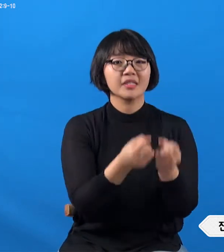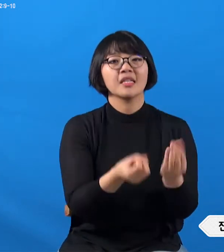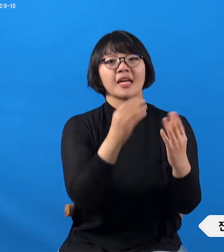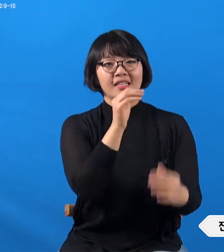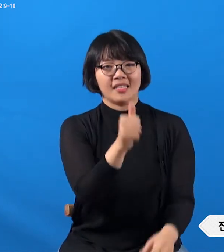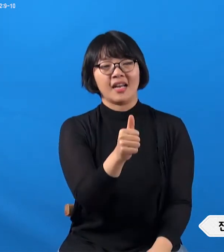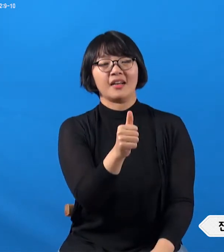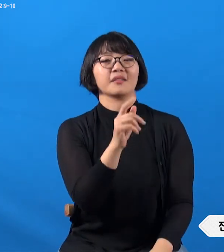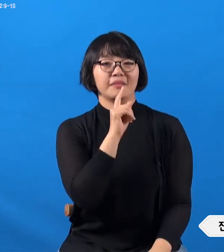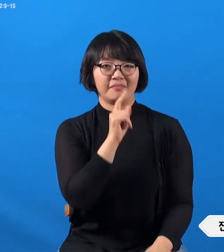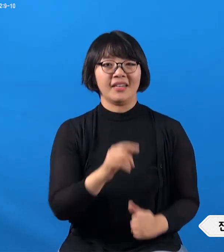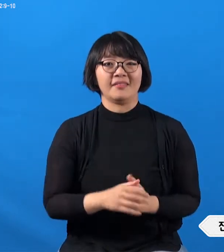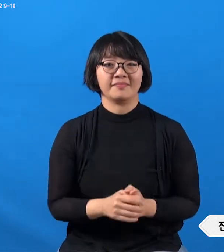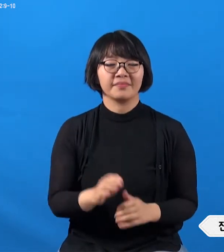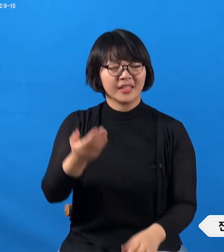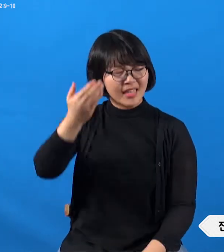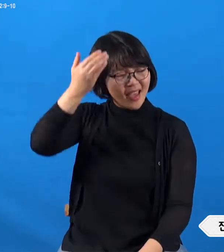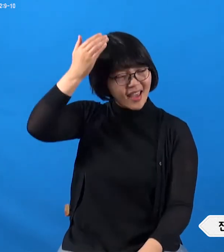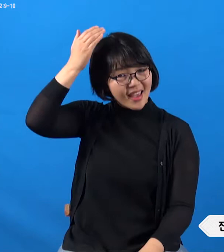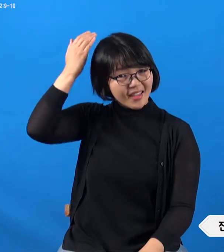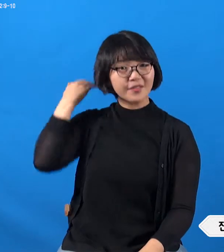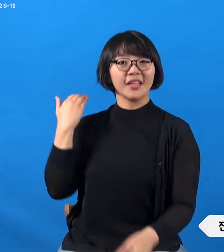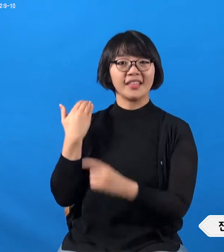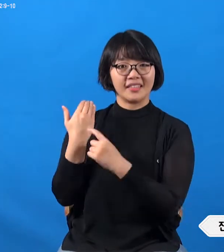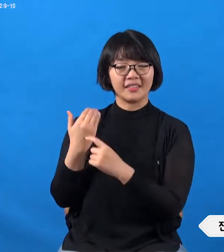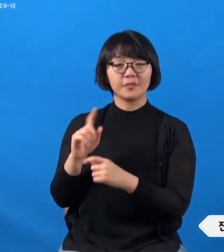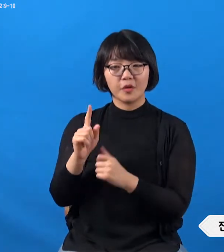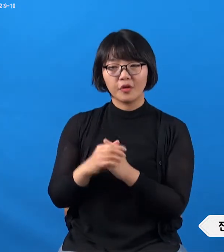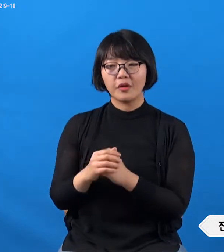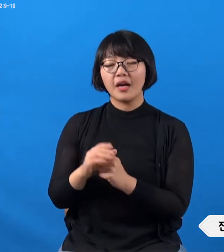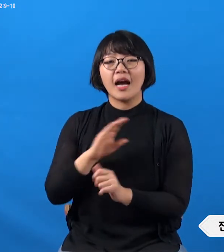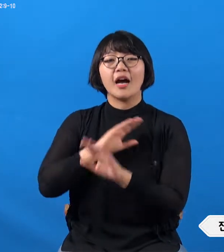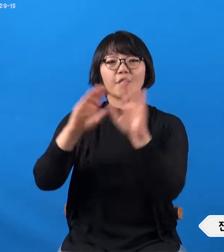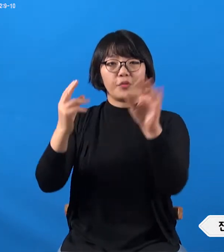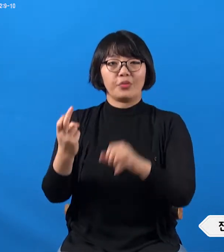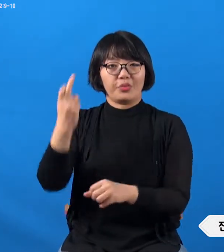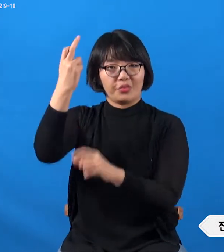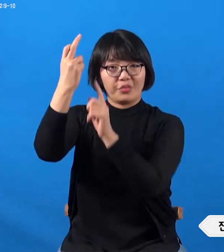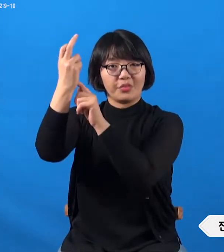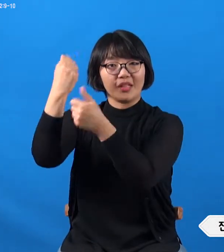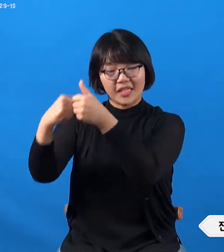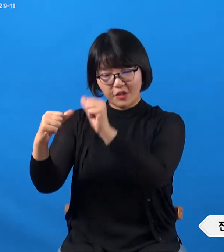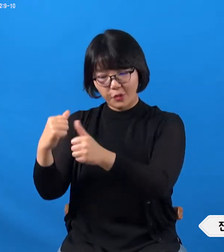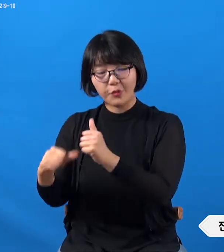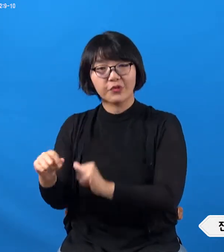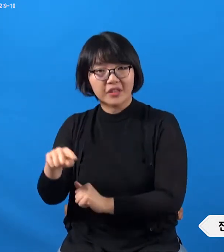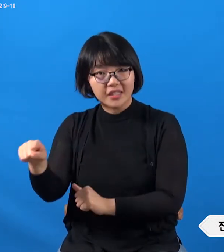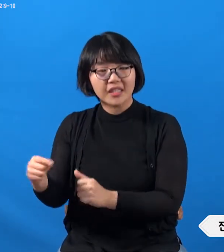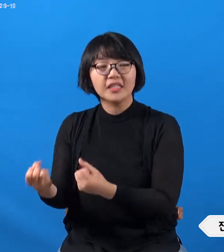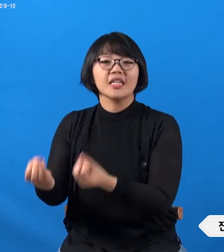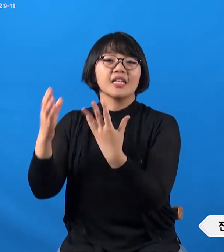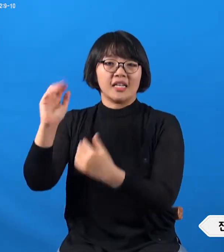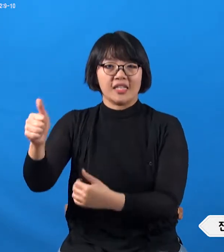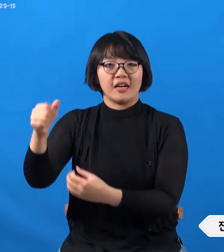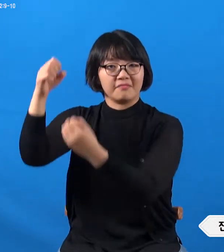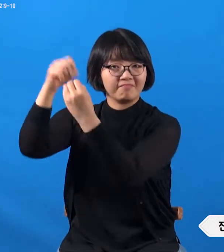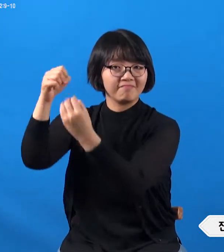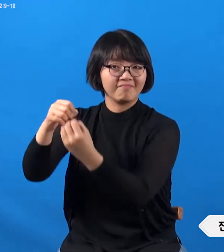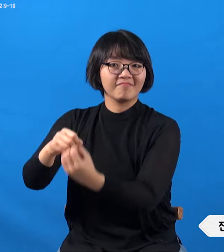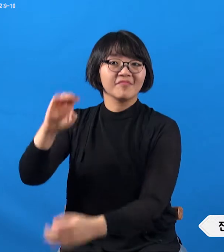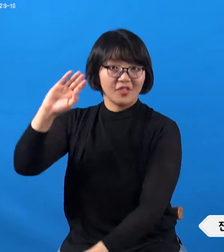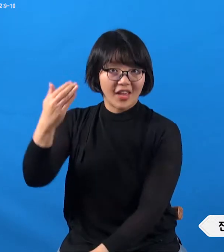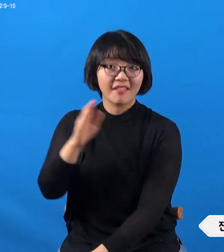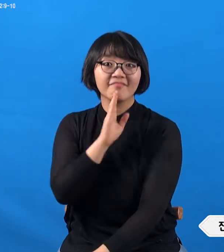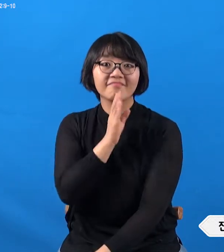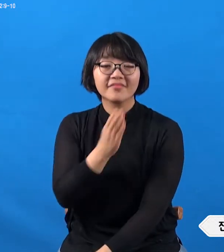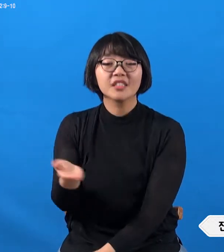모습을 봅니다. 전에는 그 아론의 자손들이 그 제사장들이 되었습니다.